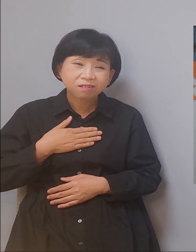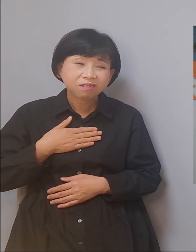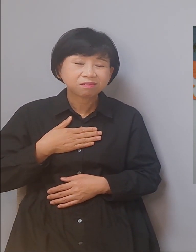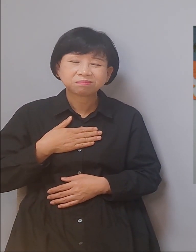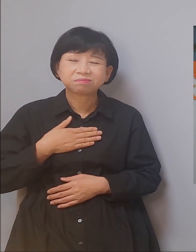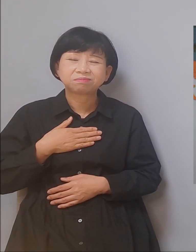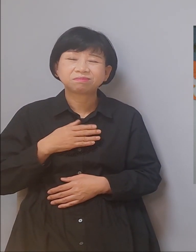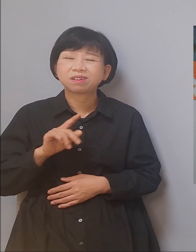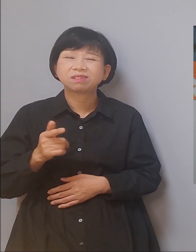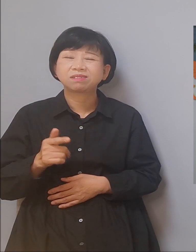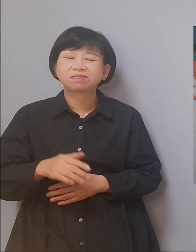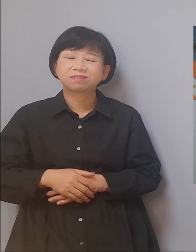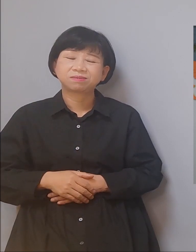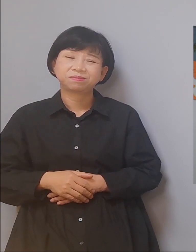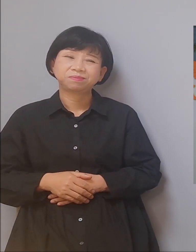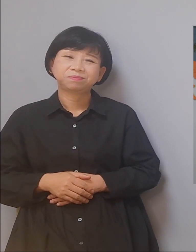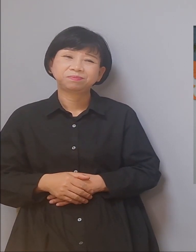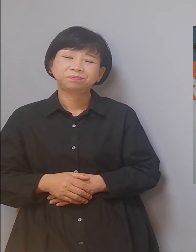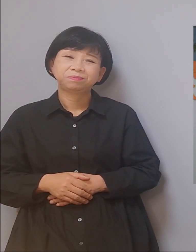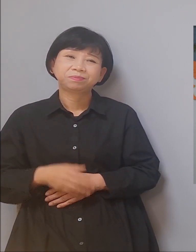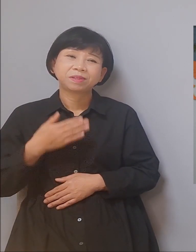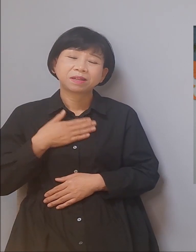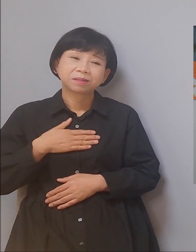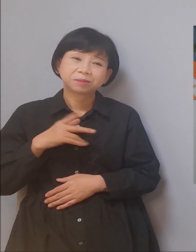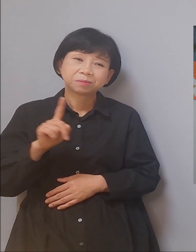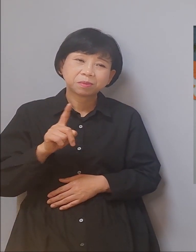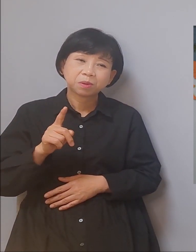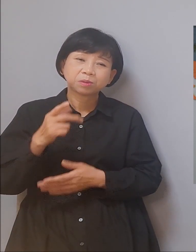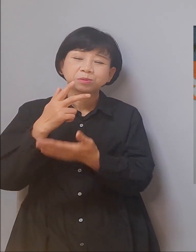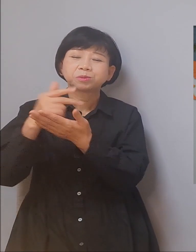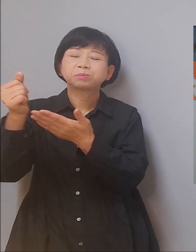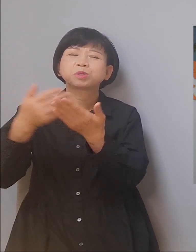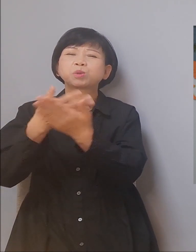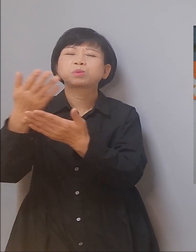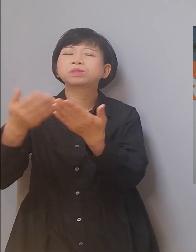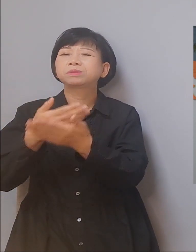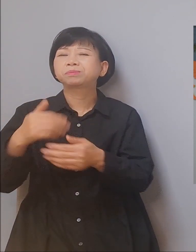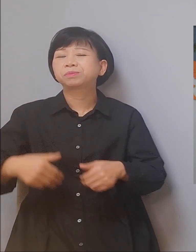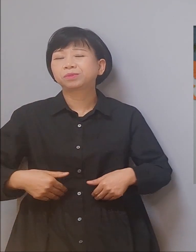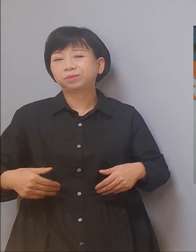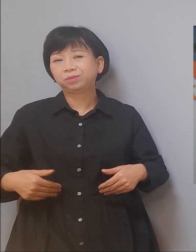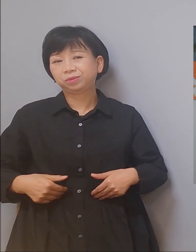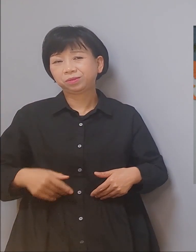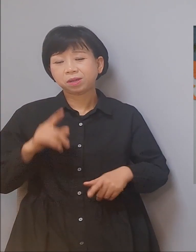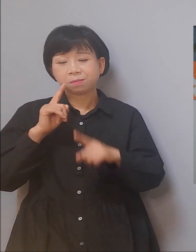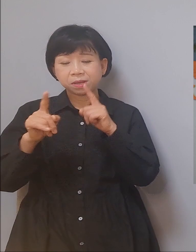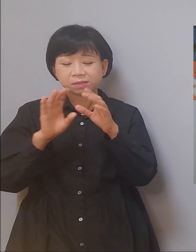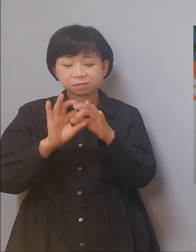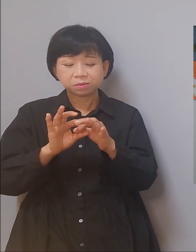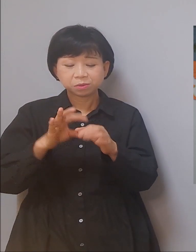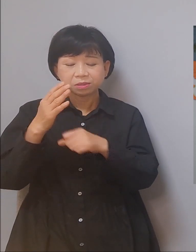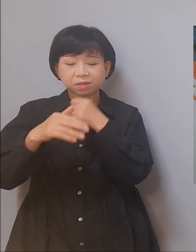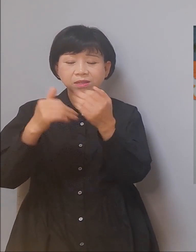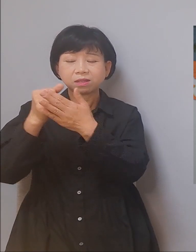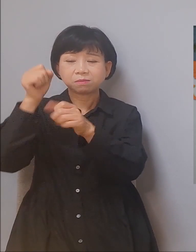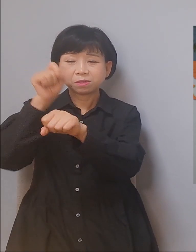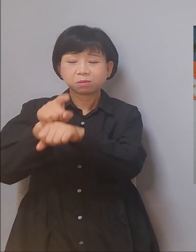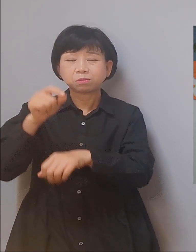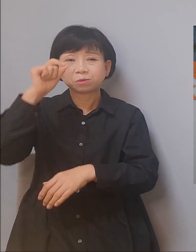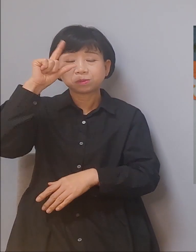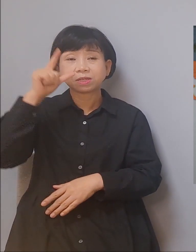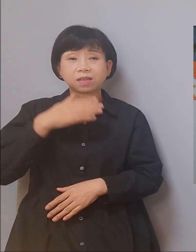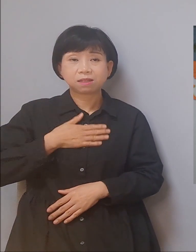나누었던 것처럼 안다는 것은 주님과 교제하는 겁니다. 우리가 말씀을 통하여 하나님의 성품을 깨닫기